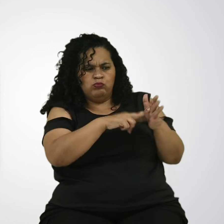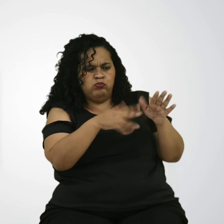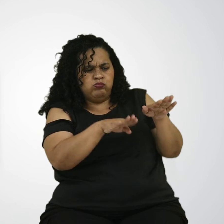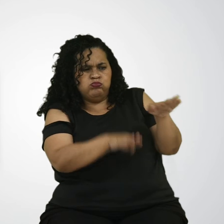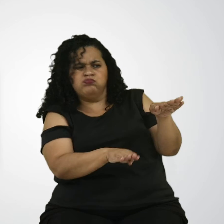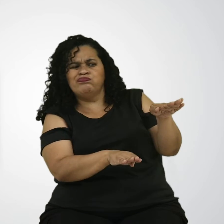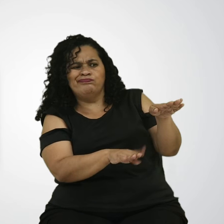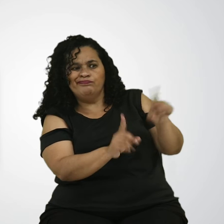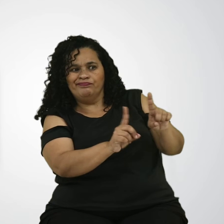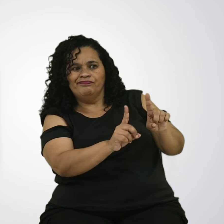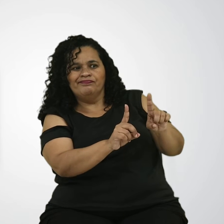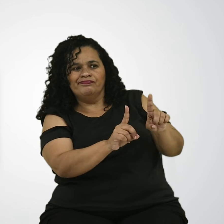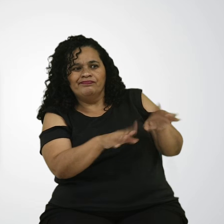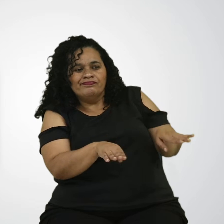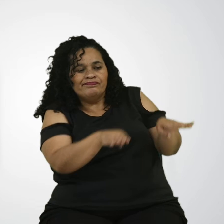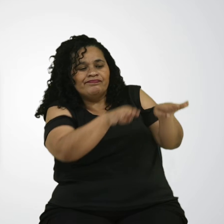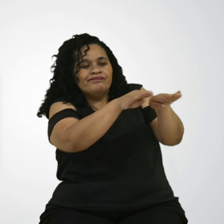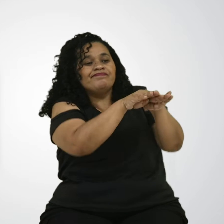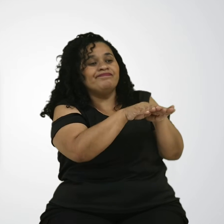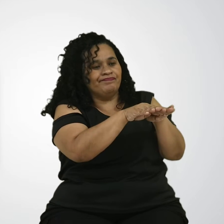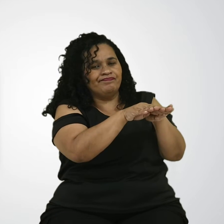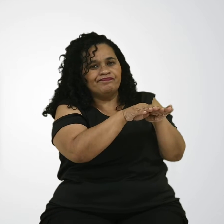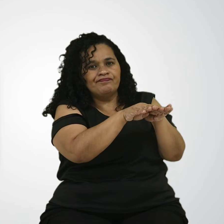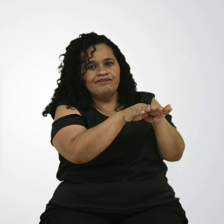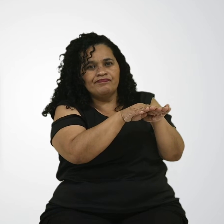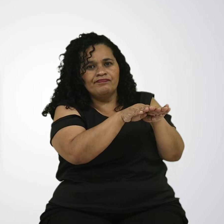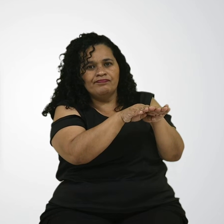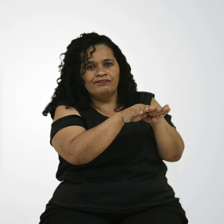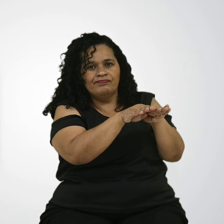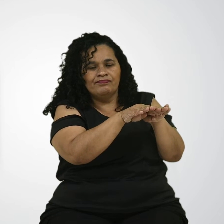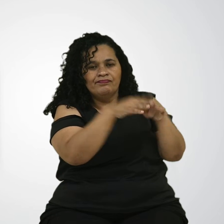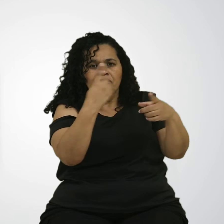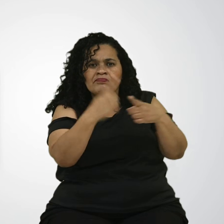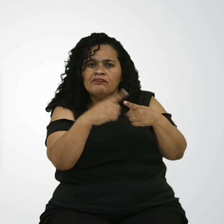sou. É isso que ele está dizendo. Ora, o fato